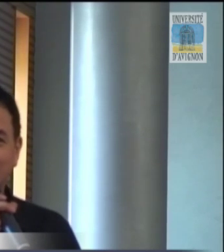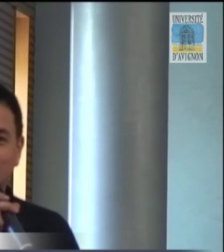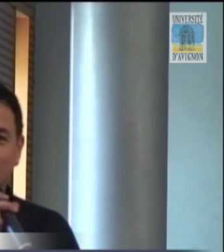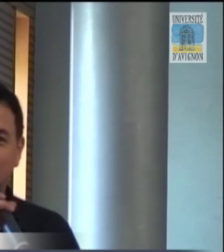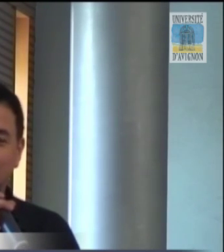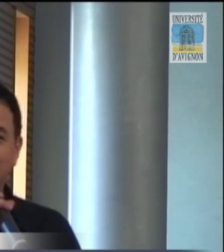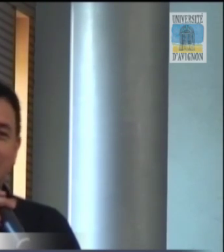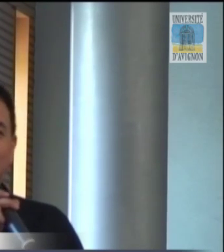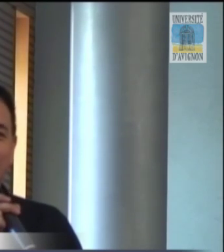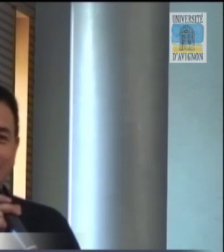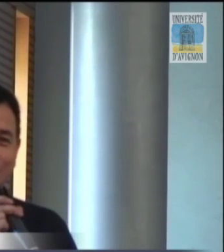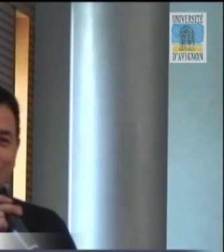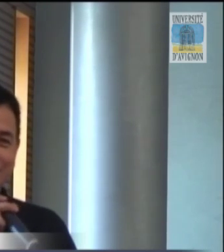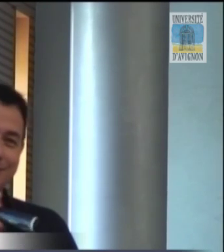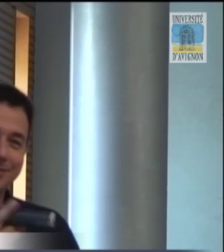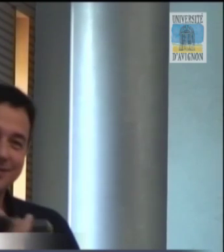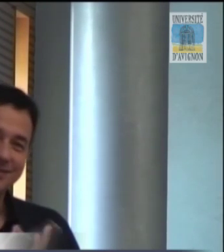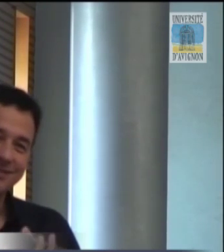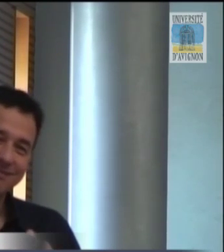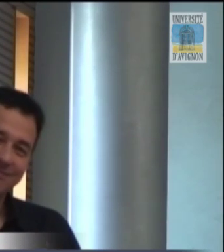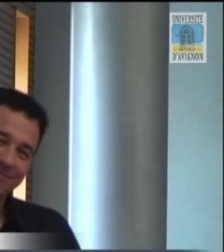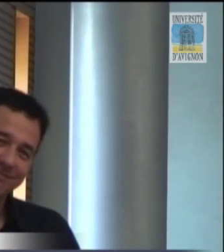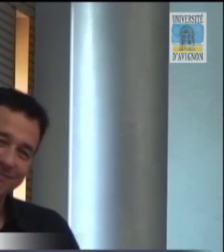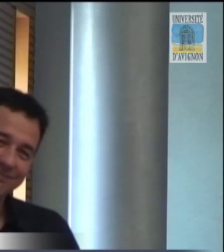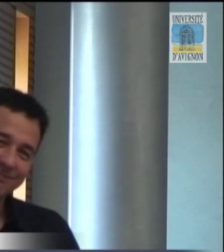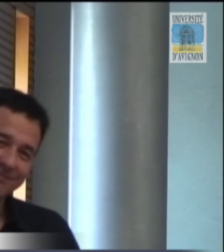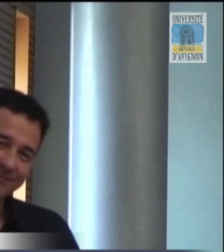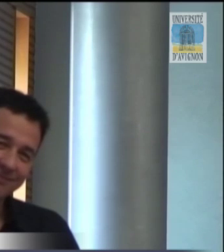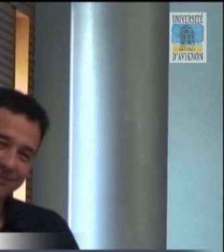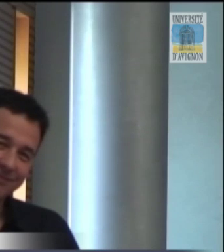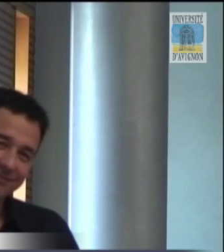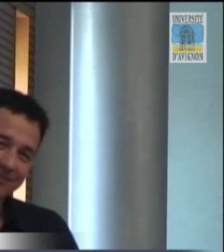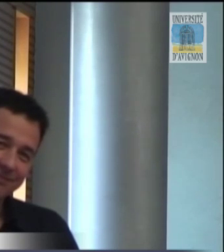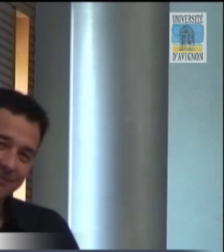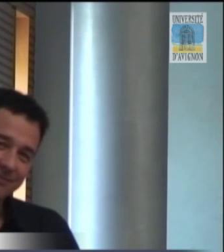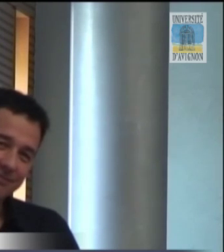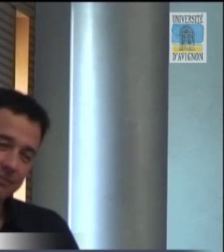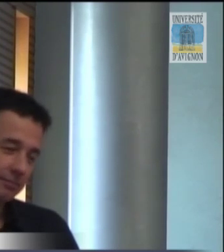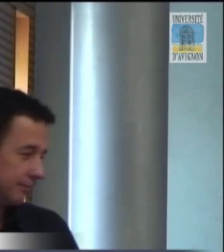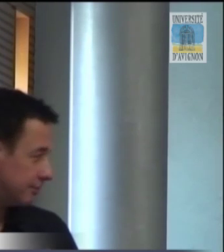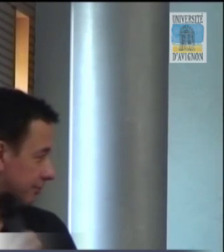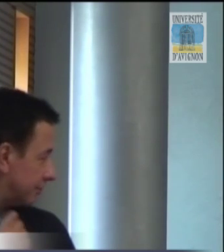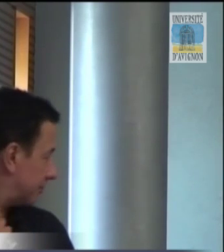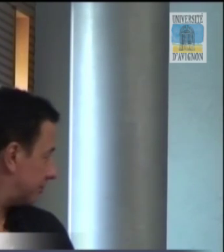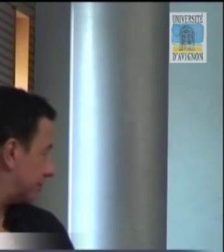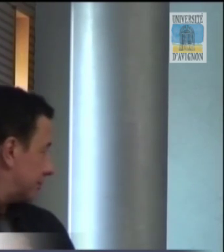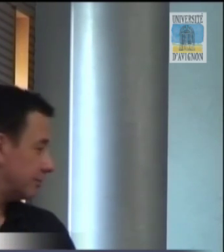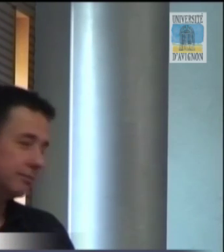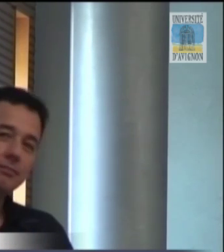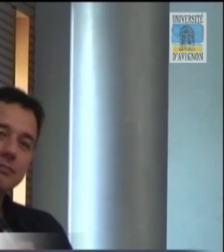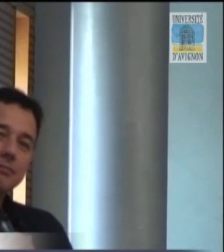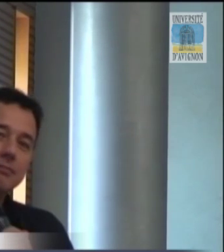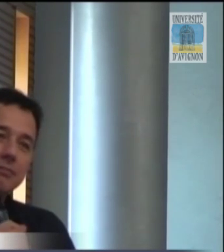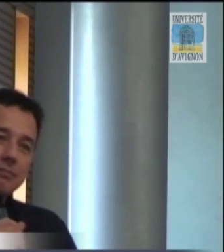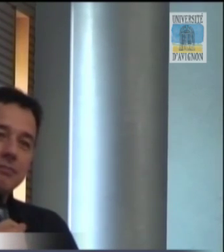aussi, parce que je pense que ce sont des discours qui se répondent. D'ailleurs, j'étais au ministère de l'Enseignement supérieur et de la Recherche il n'y a pas très